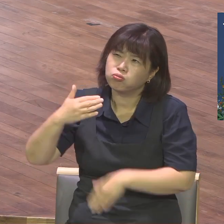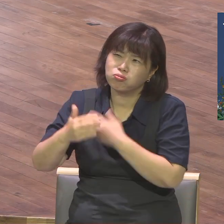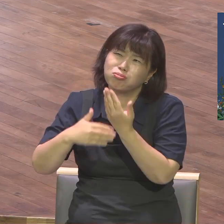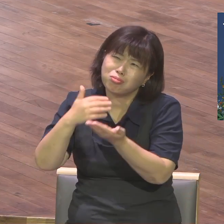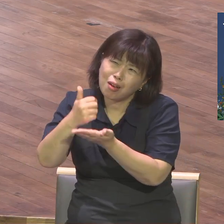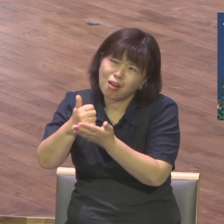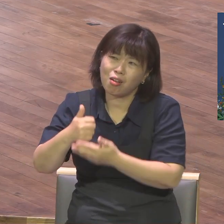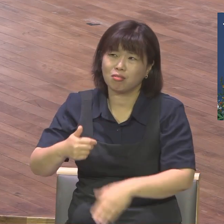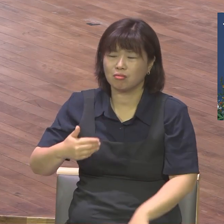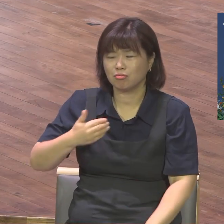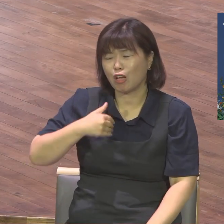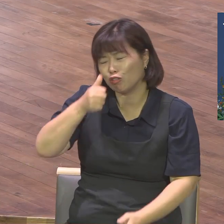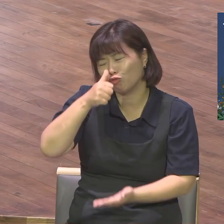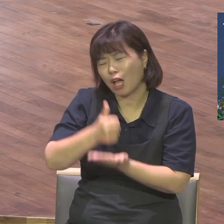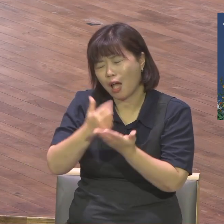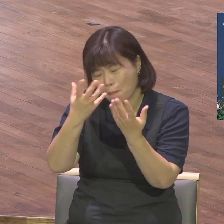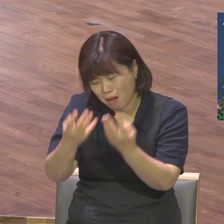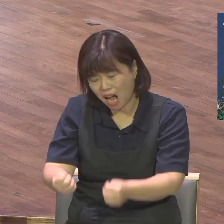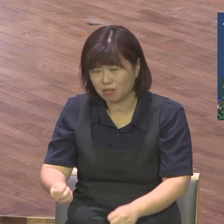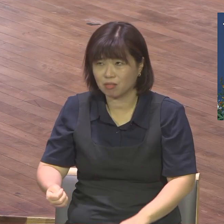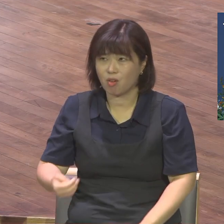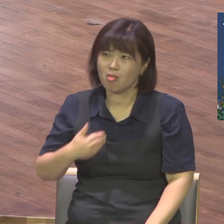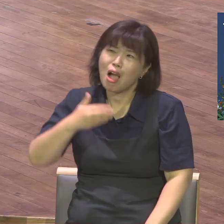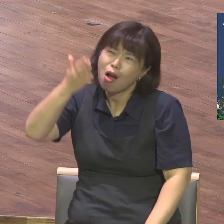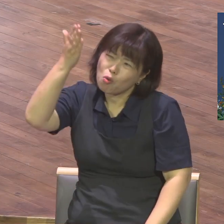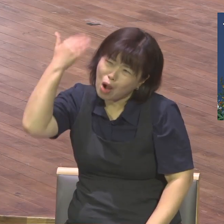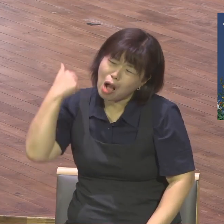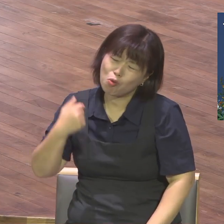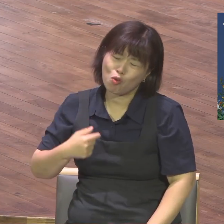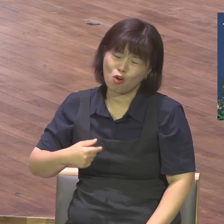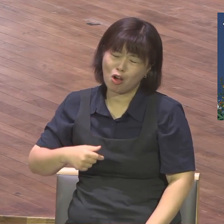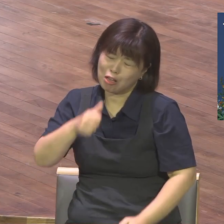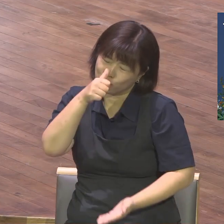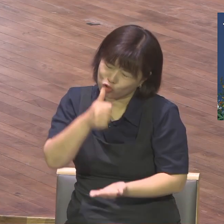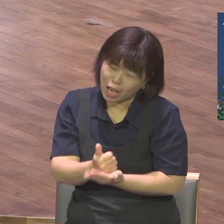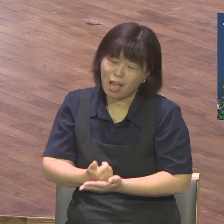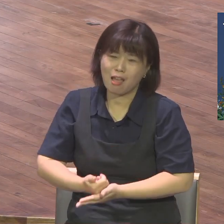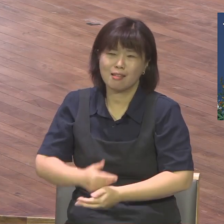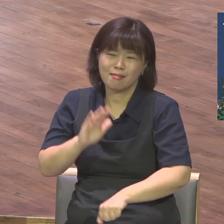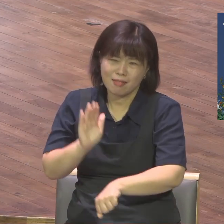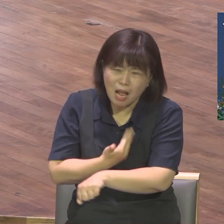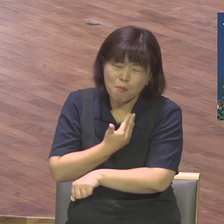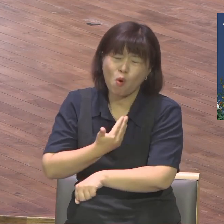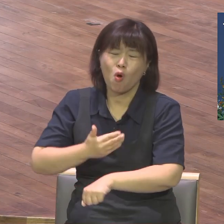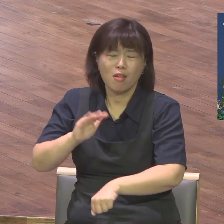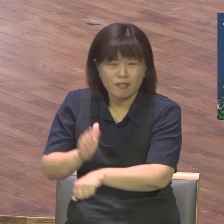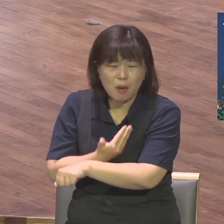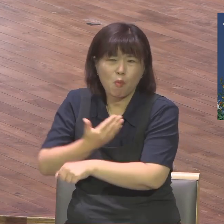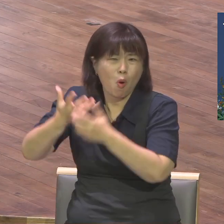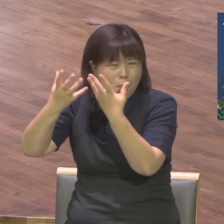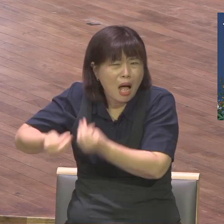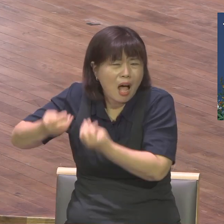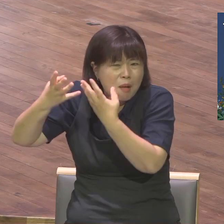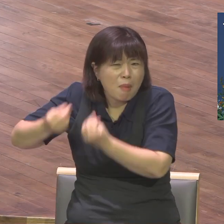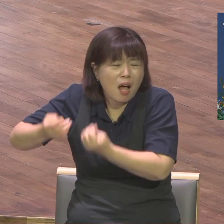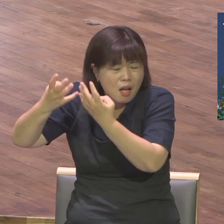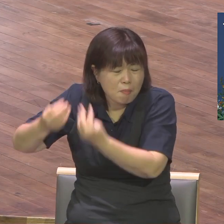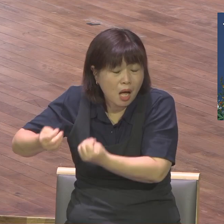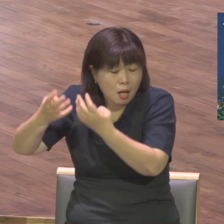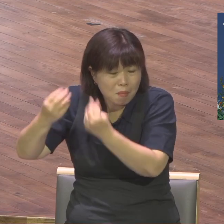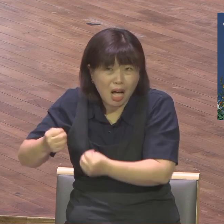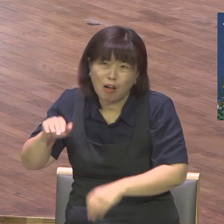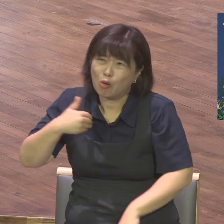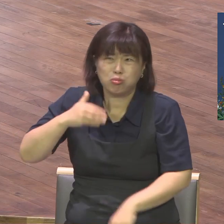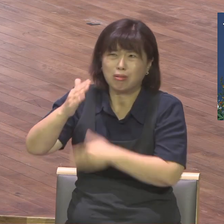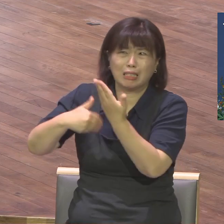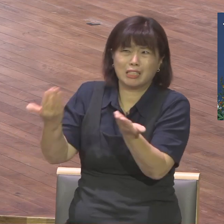복잡해서 그래가지고는 수입 못 받지요. 해결돼야지요. 예수 보혈의 피로. 아멘. 회개해야지요. 바울